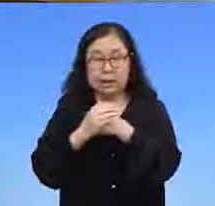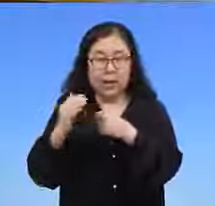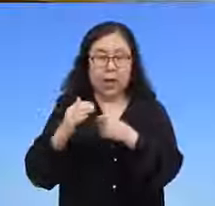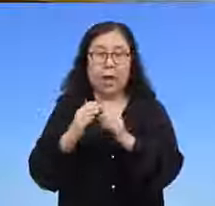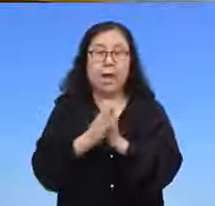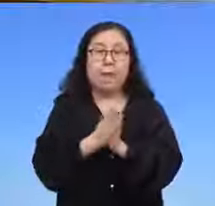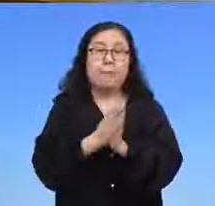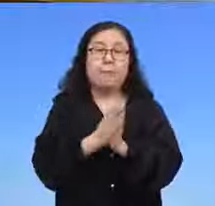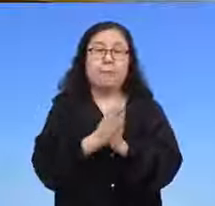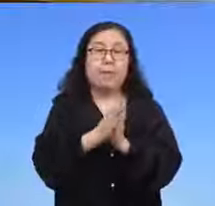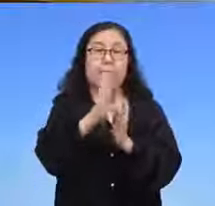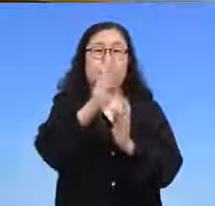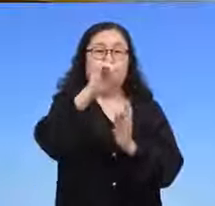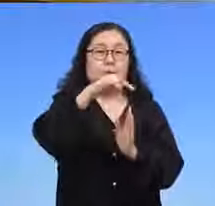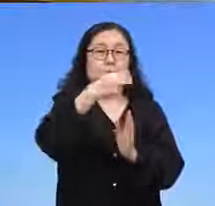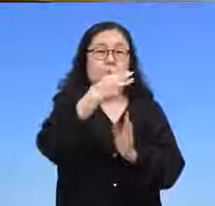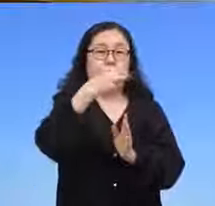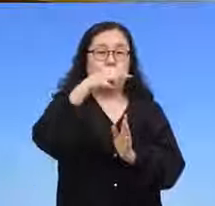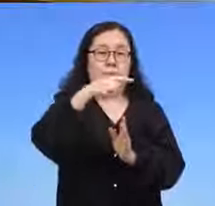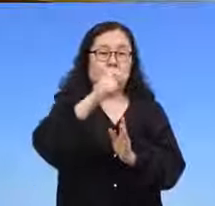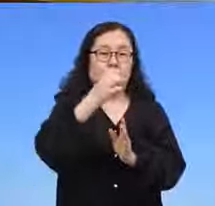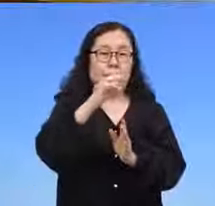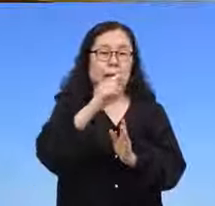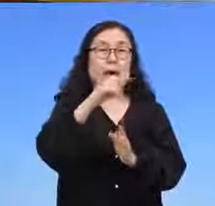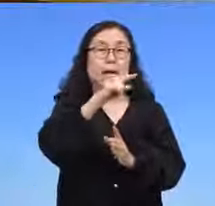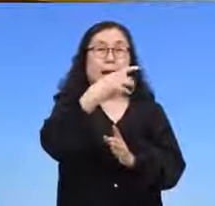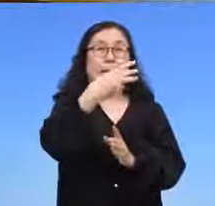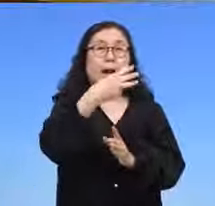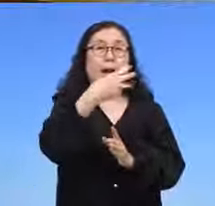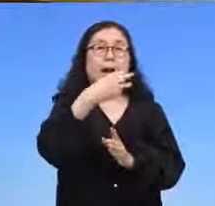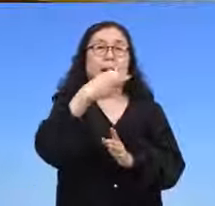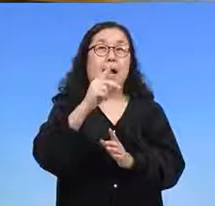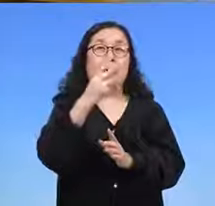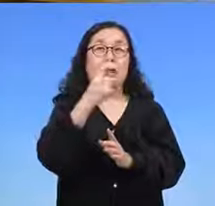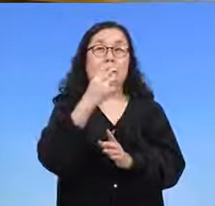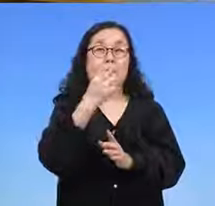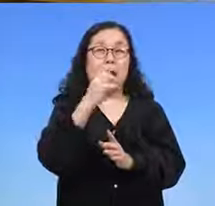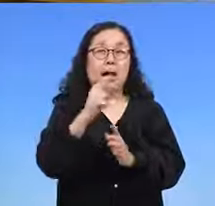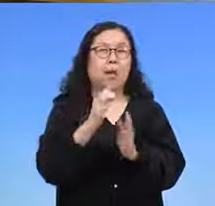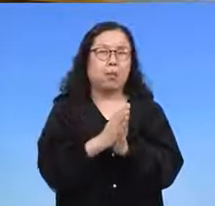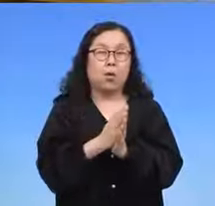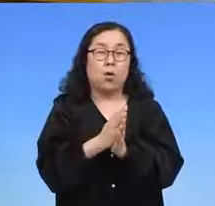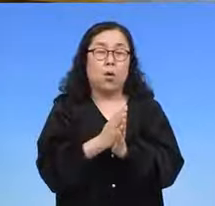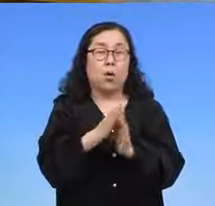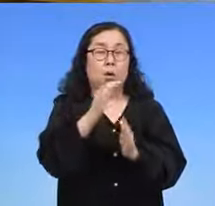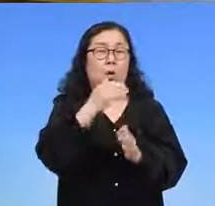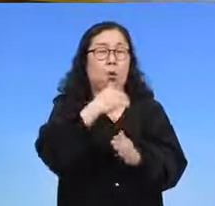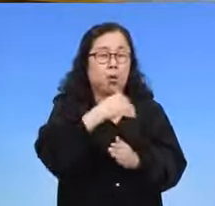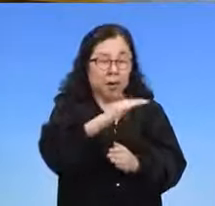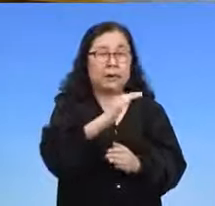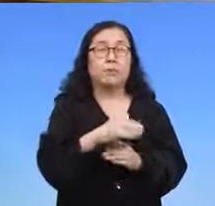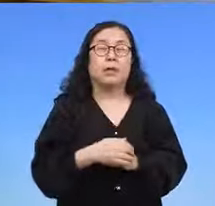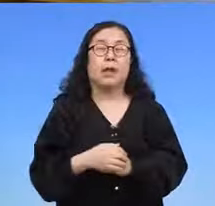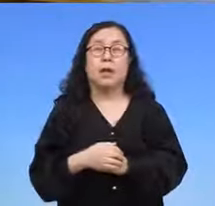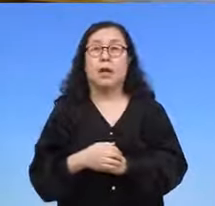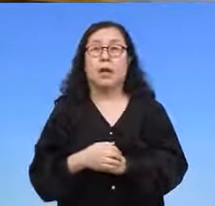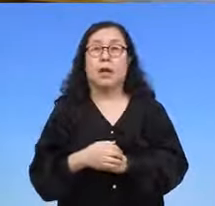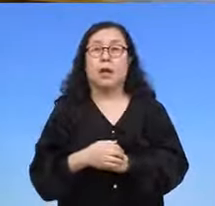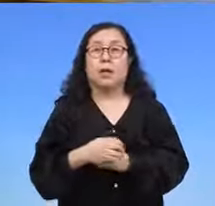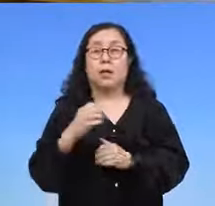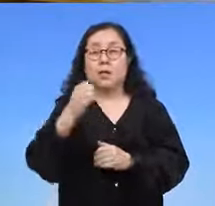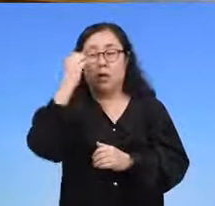땅으로 다녀가. 이 지금 굉장히 간단하게 묘사된 거 아닙니까? 이게요, 복잡하게 묘사되자면 한도 끝도